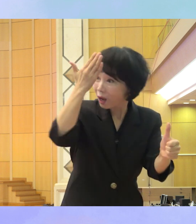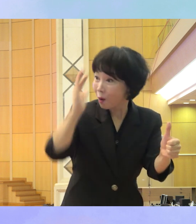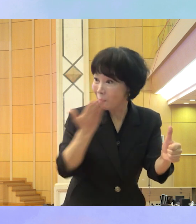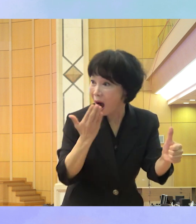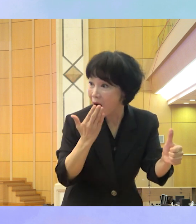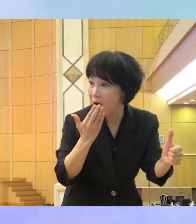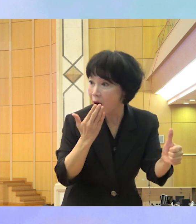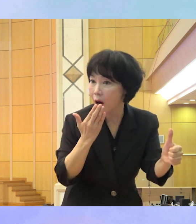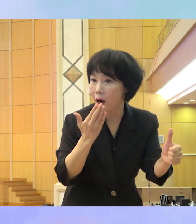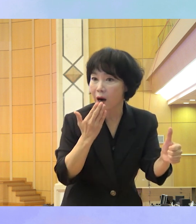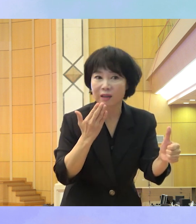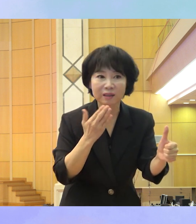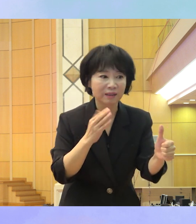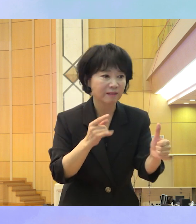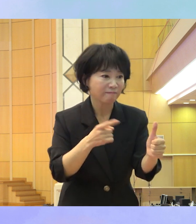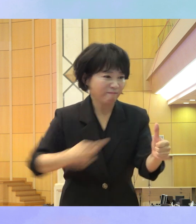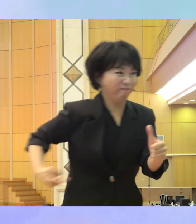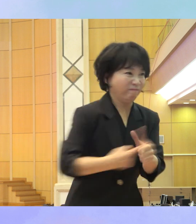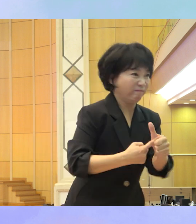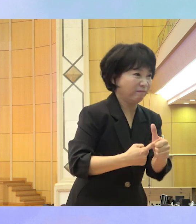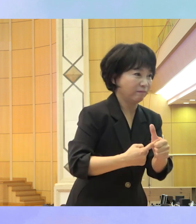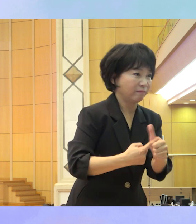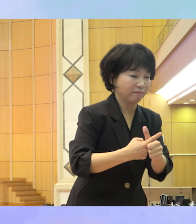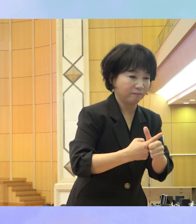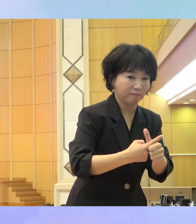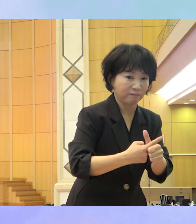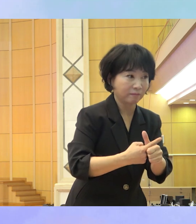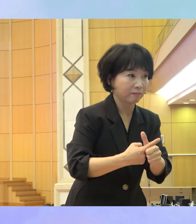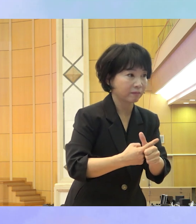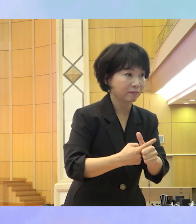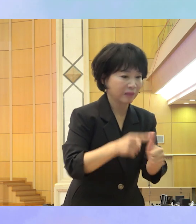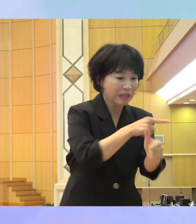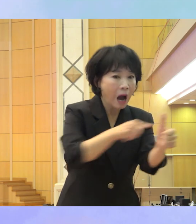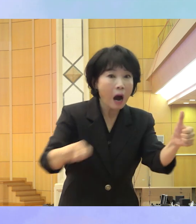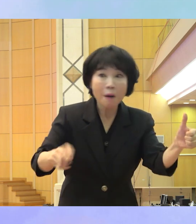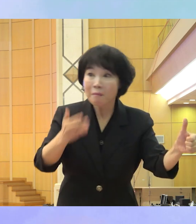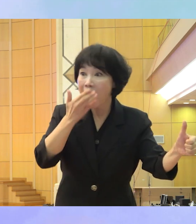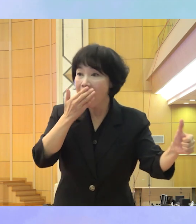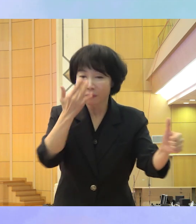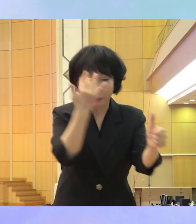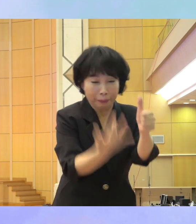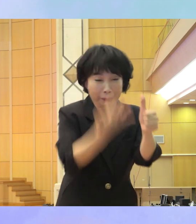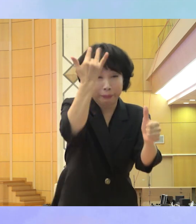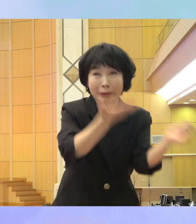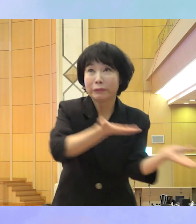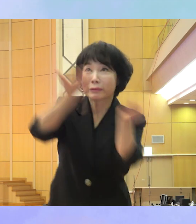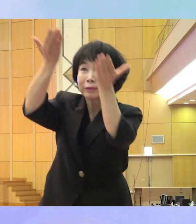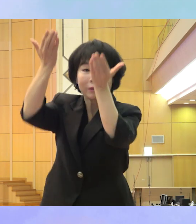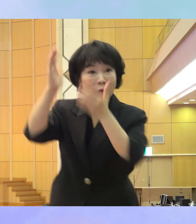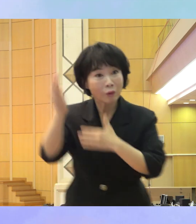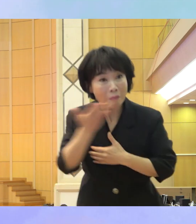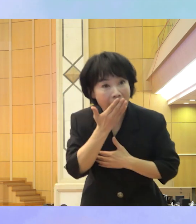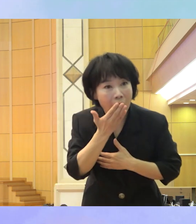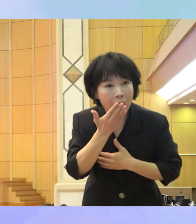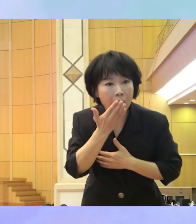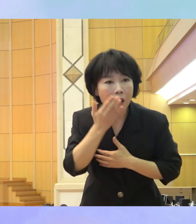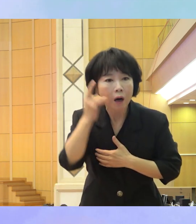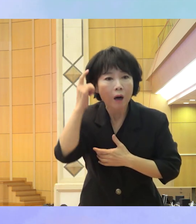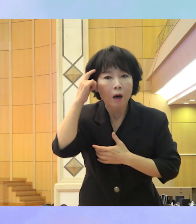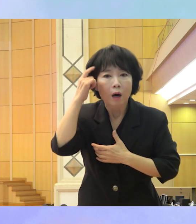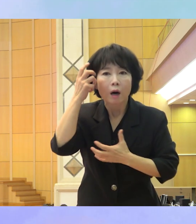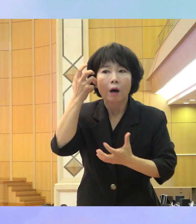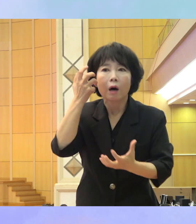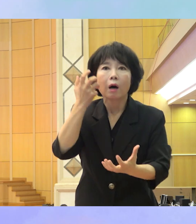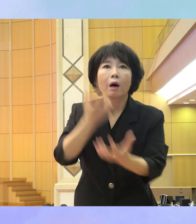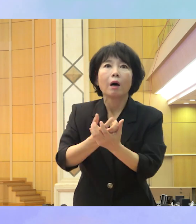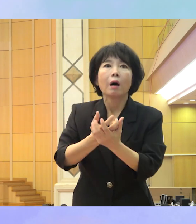손으로 목을 베어서 장작불에 올려놔서 불 피워 태워서 제물로 하나님께 드린다고 하는